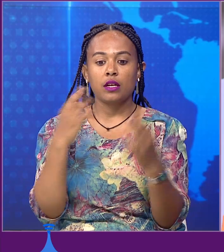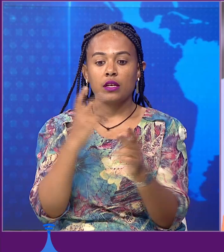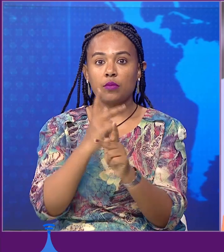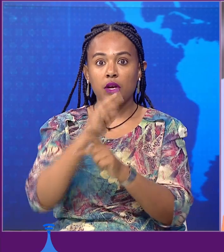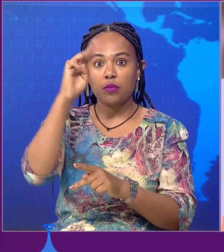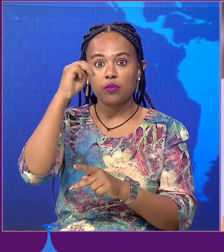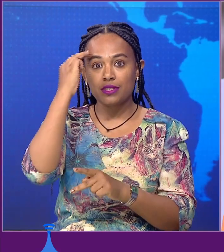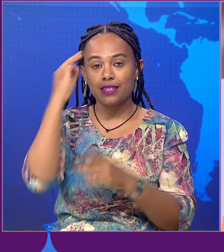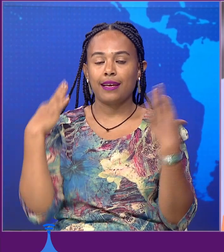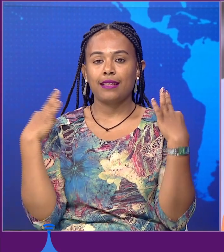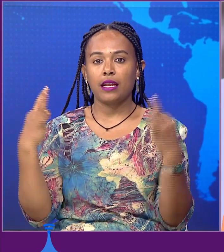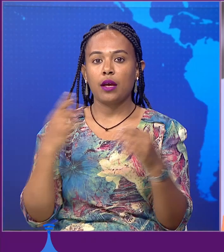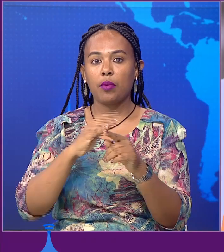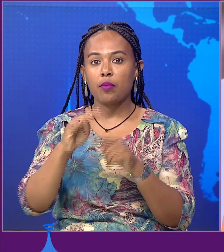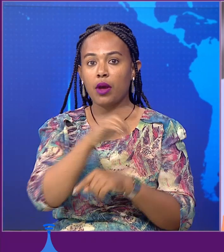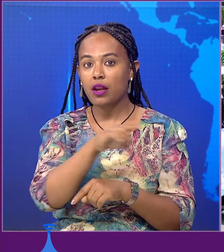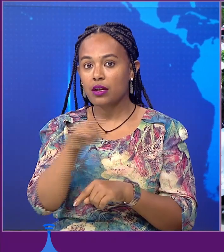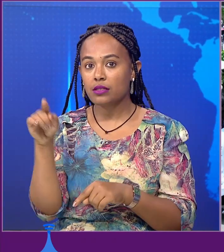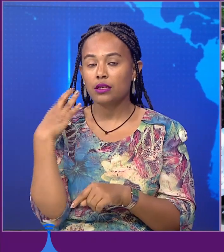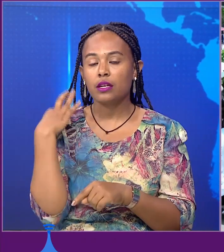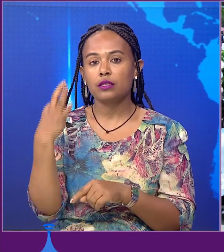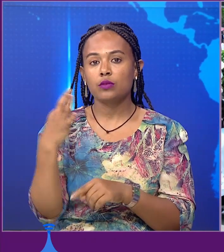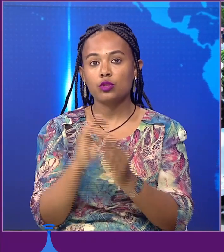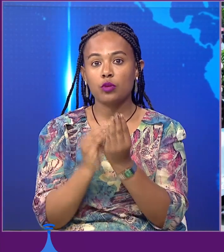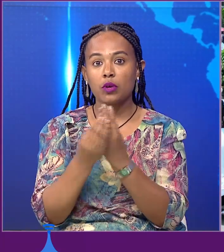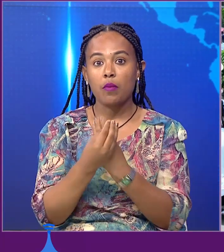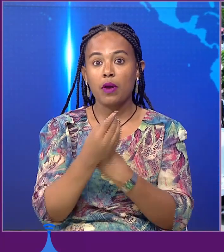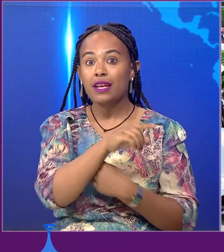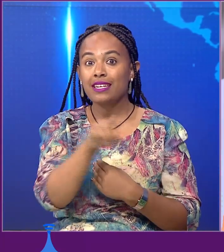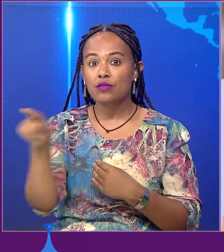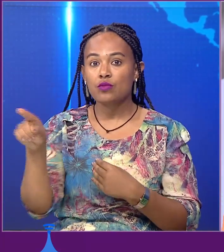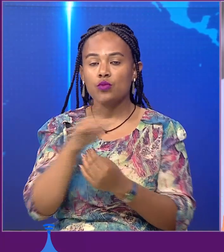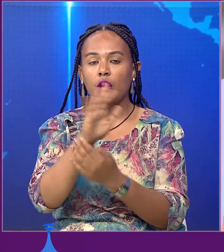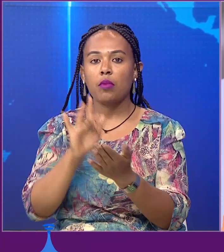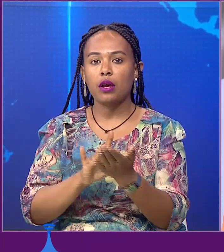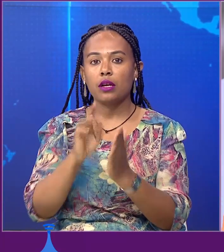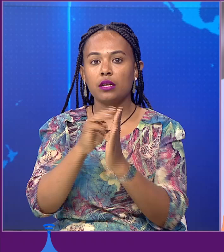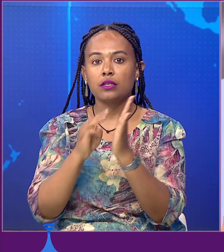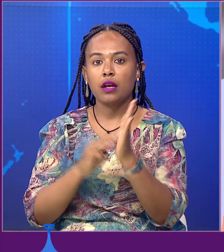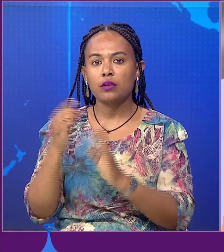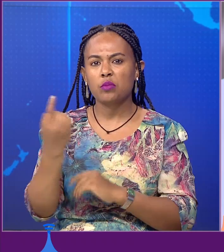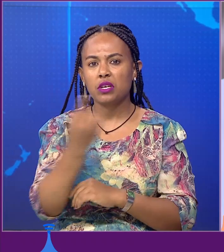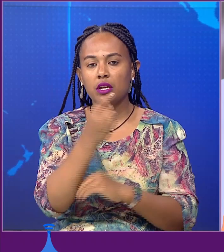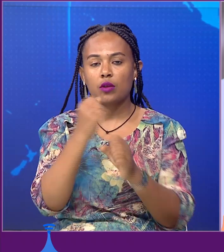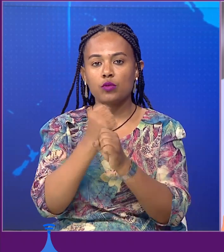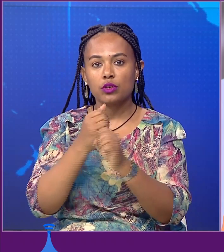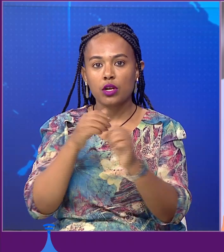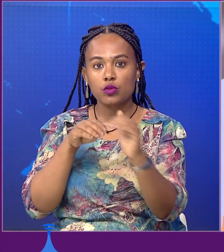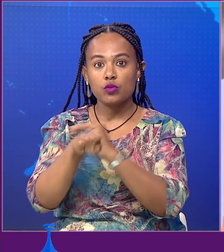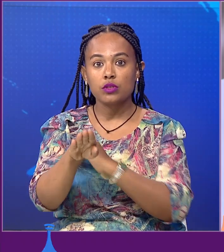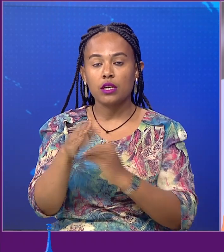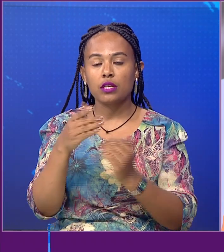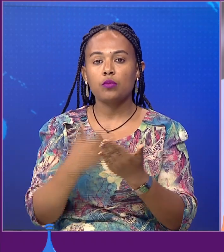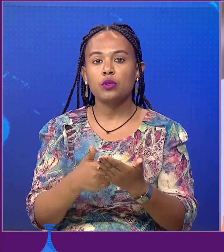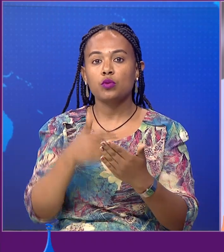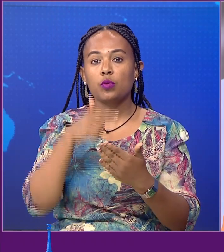ሚኒስቴር የጤና ባለሙያዎች እነኚህን ግለሰቦች ለመከባከብ እነሱን ያማከለ ስርዓትን በእያንዳንዱ ስራችን ውስጥ እንድንከት